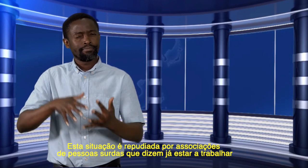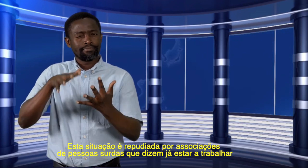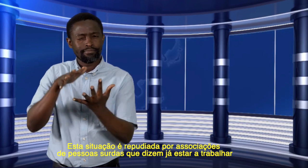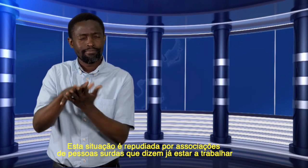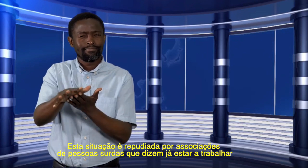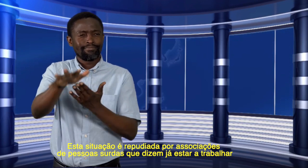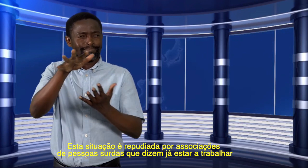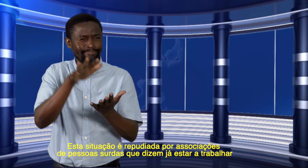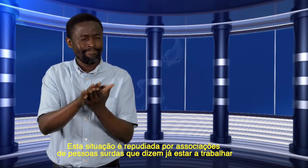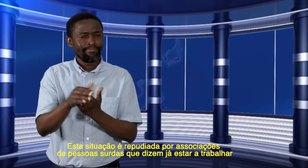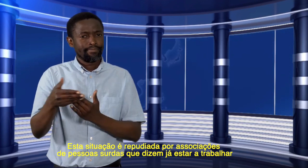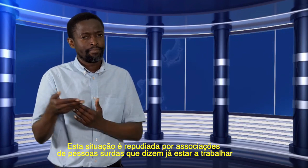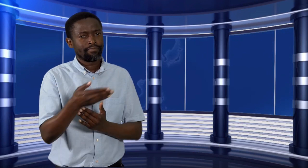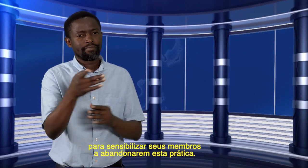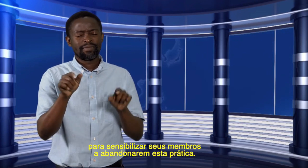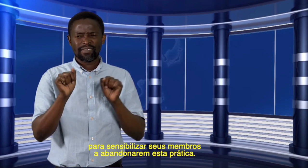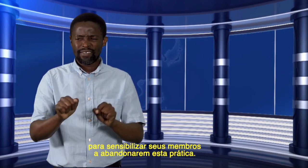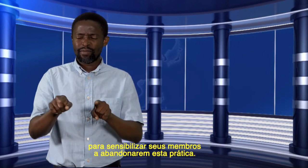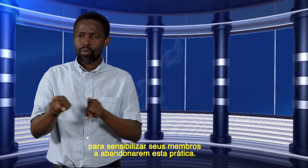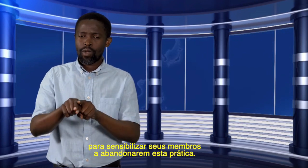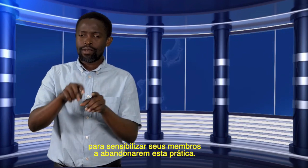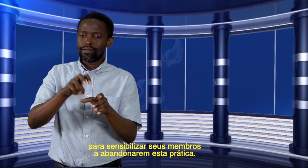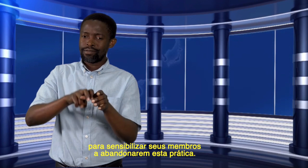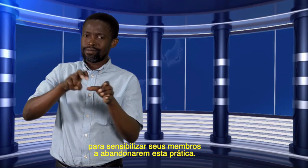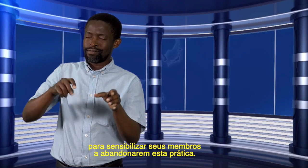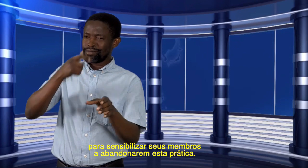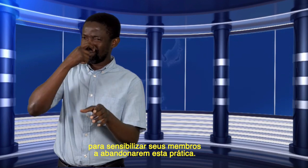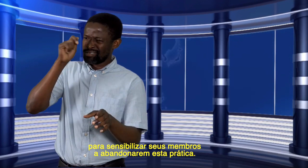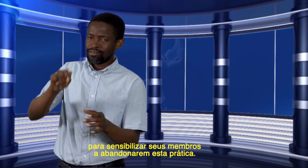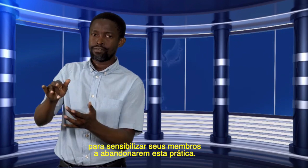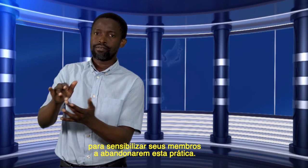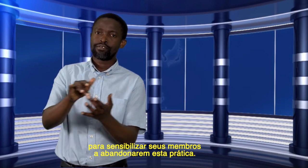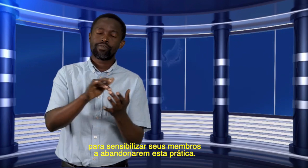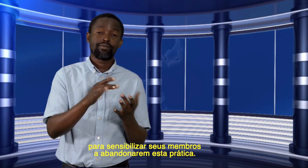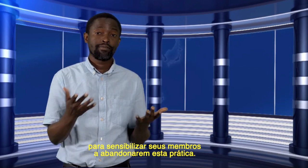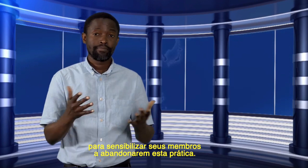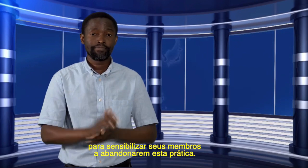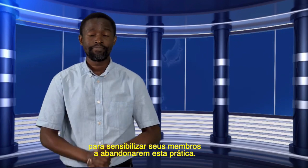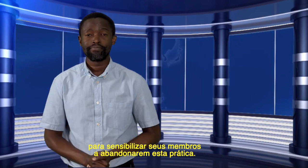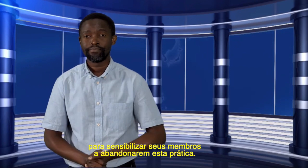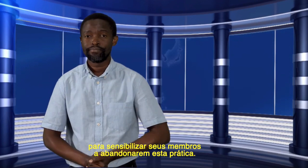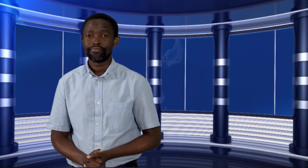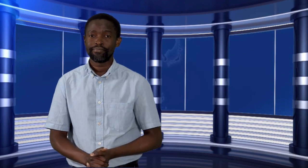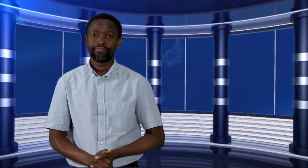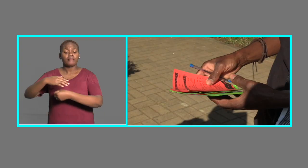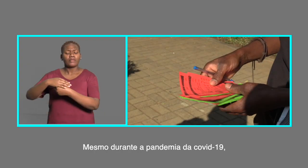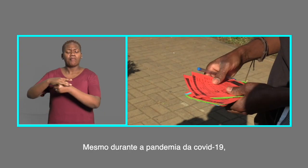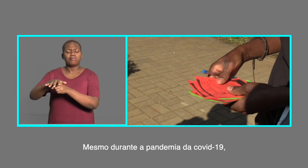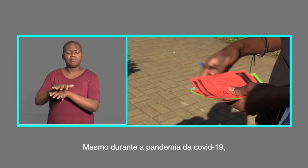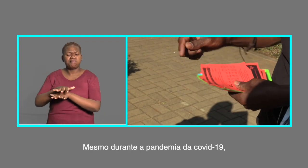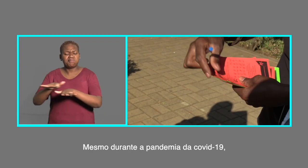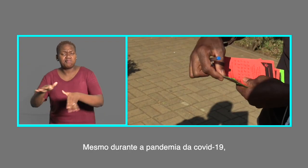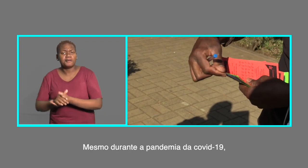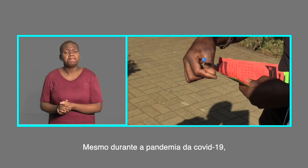que dizem já estar a trabalhar para sensibilizar seus membros a abandonarem esta prática.